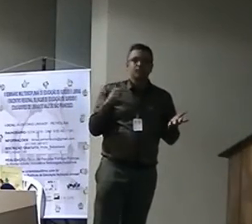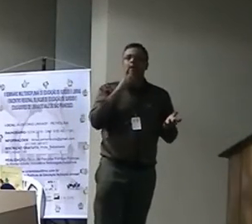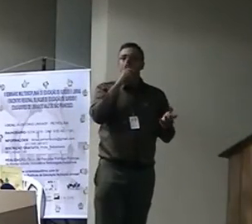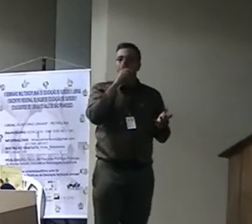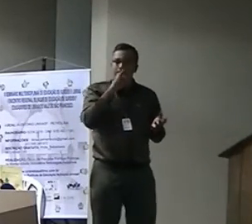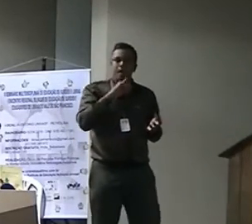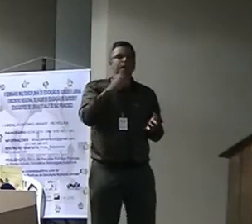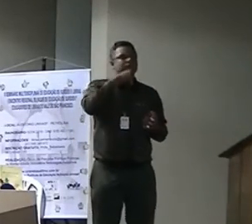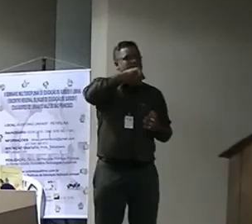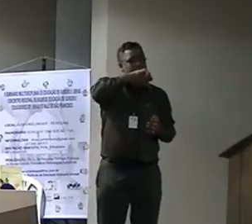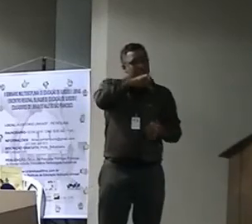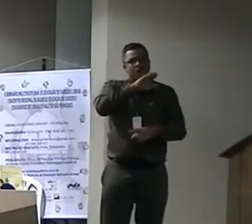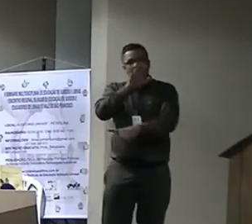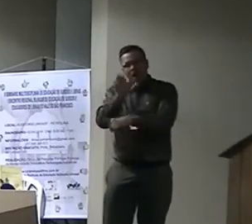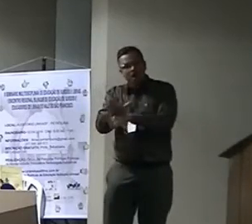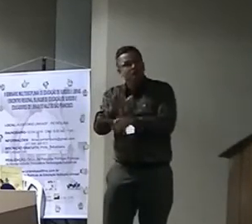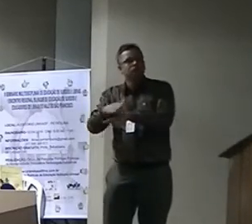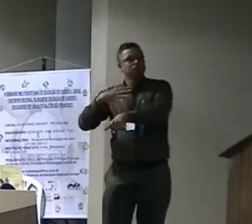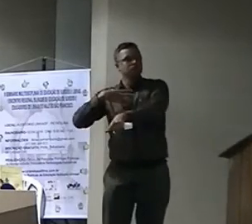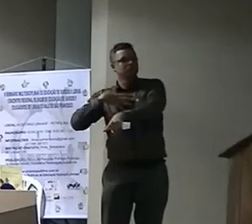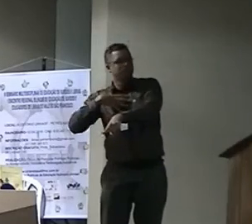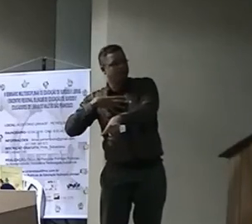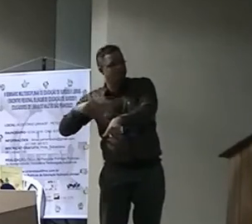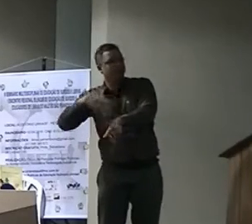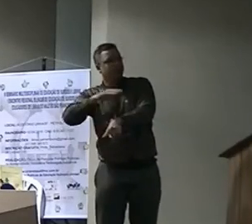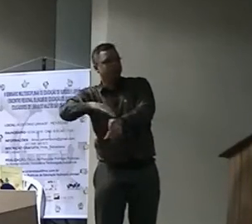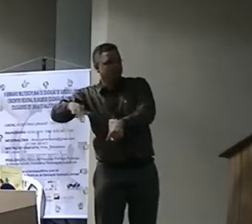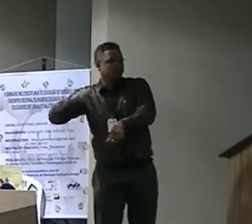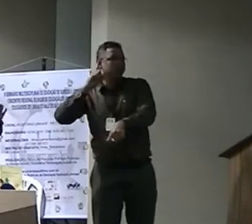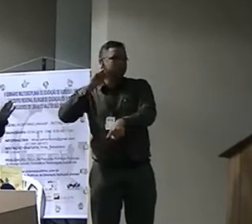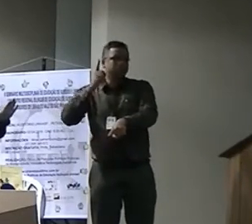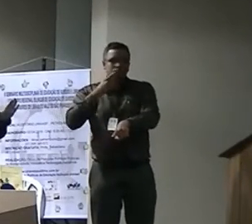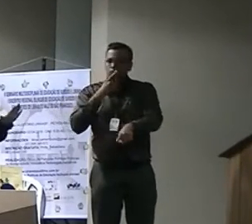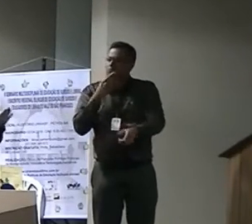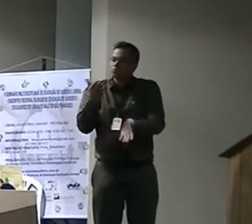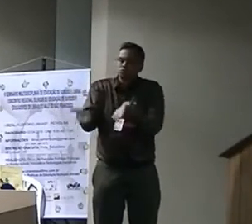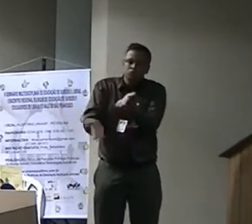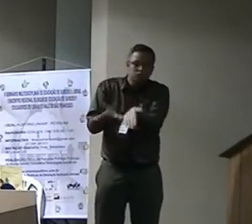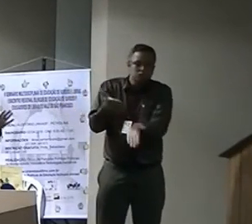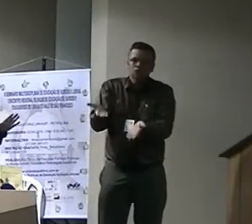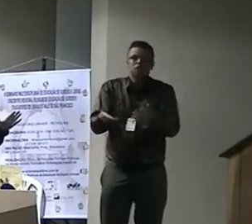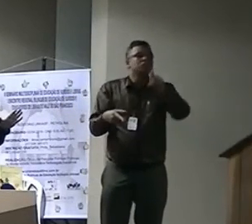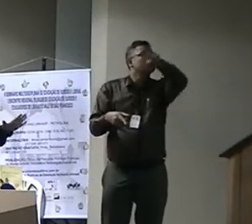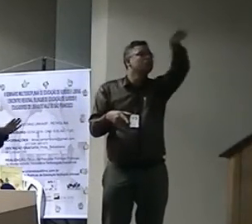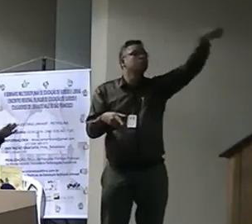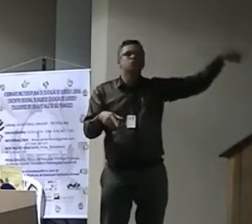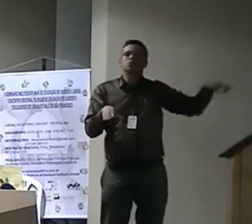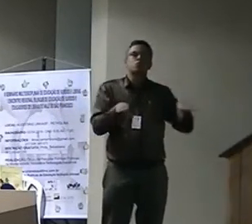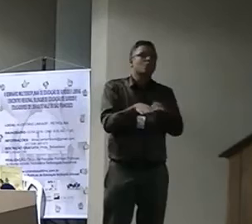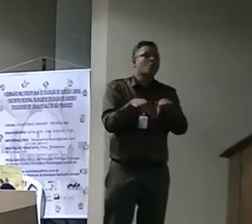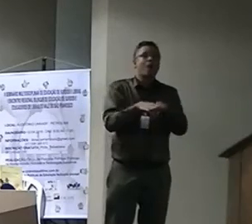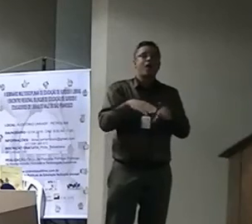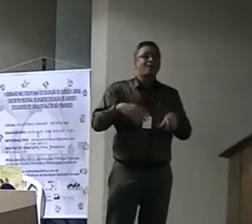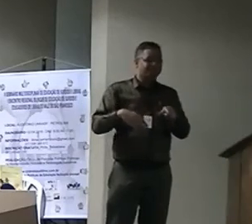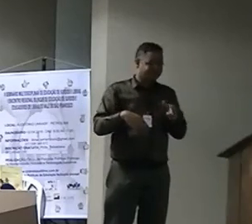socializar isso e passar para a criança e tratar a criança como as demais pessoas ou os demais